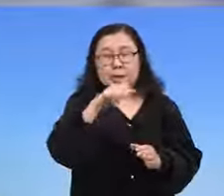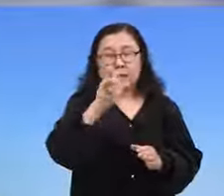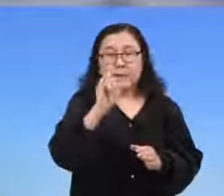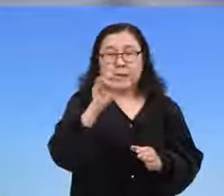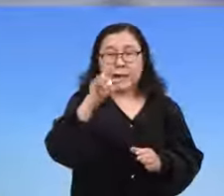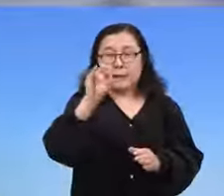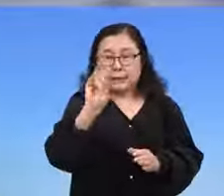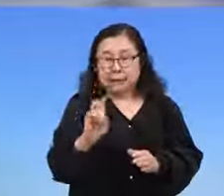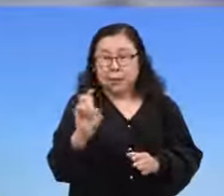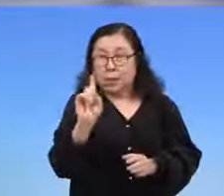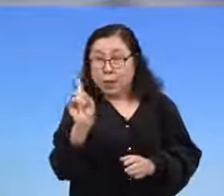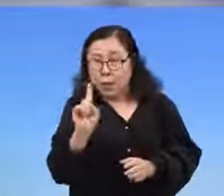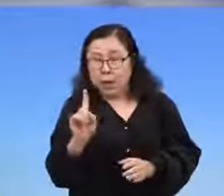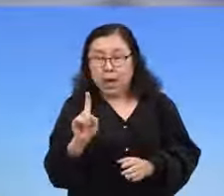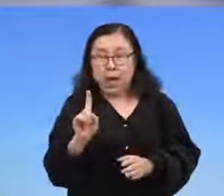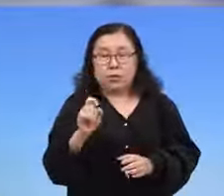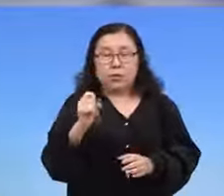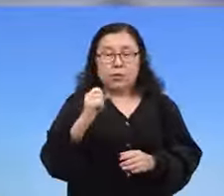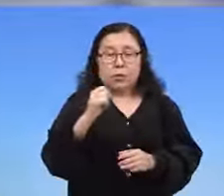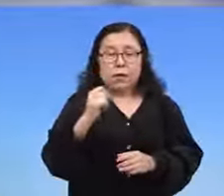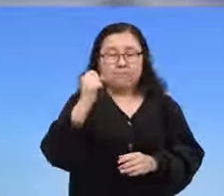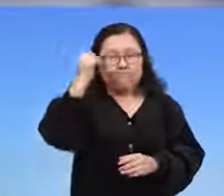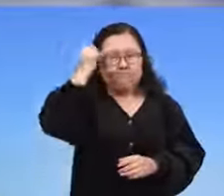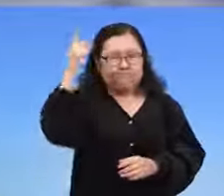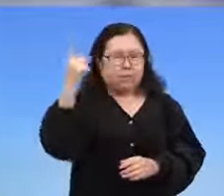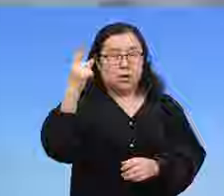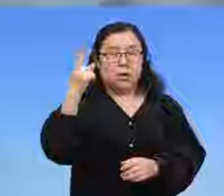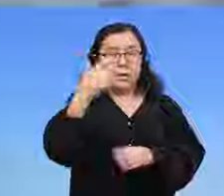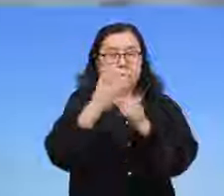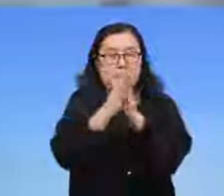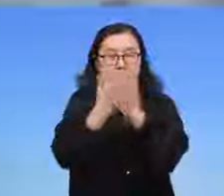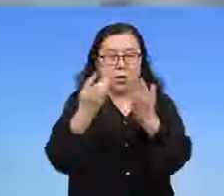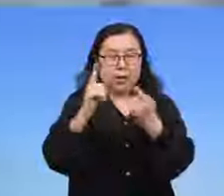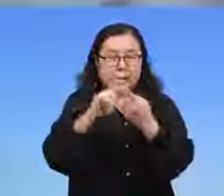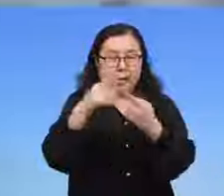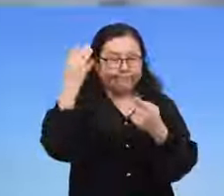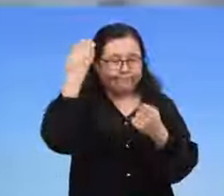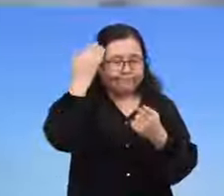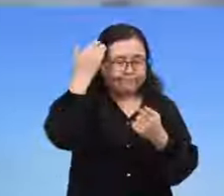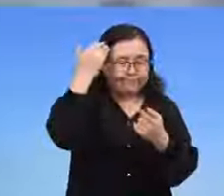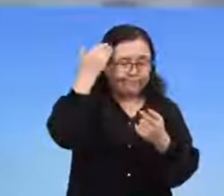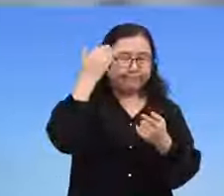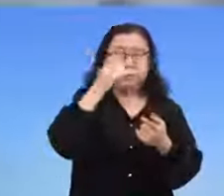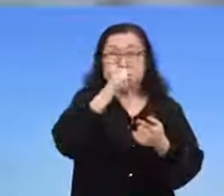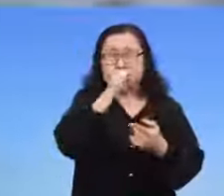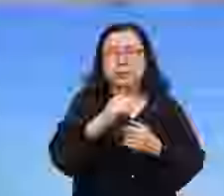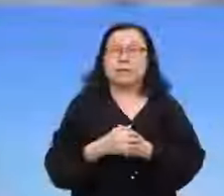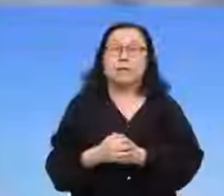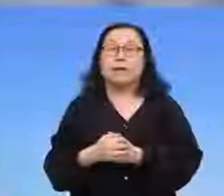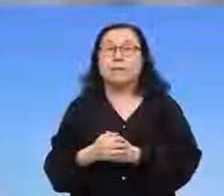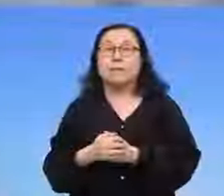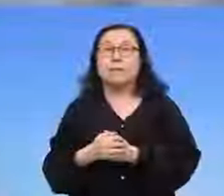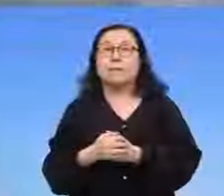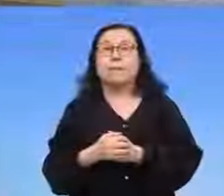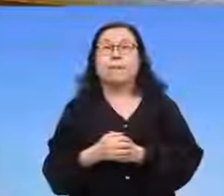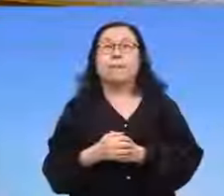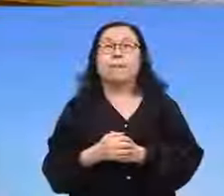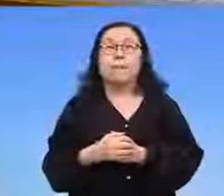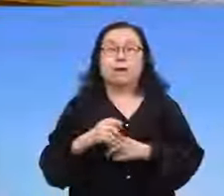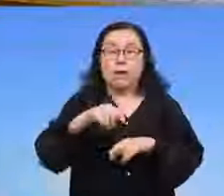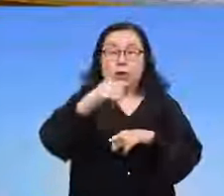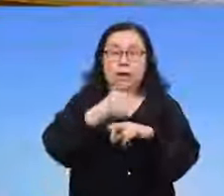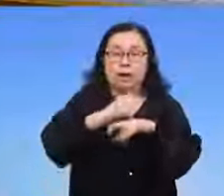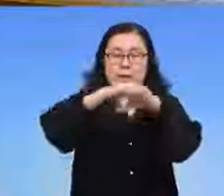장점을 갖고 있었나? 대단한 성경 지식을 자랑하고 있었다는 겁니다. 왕이 묻습니다.